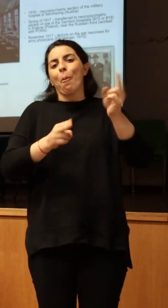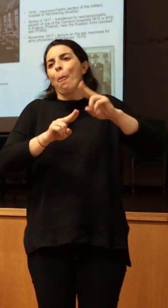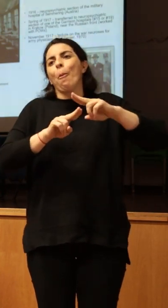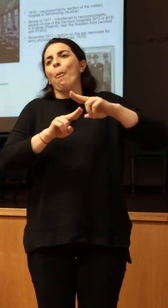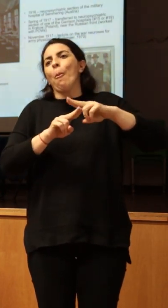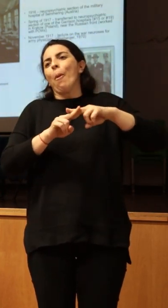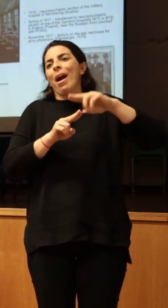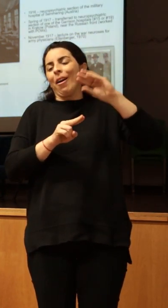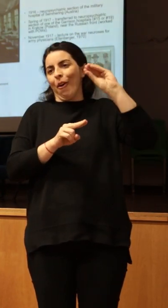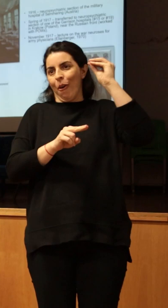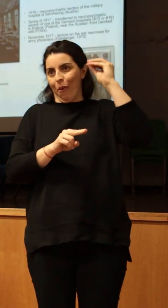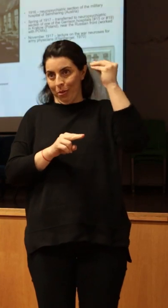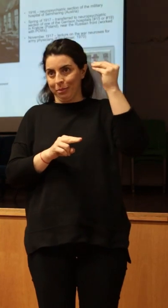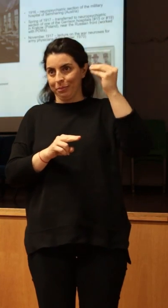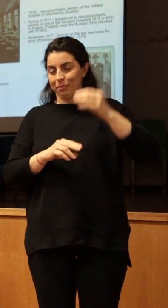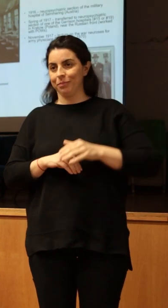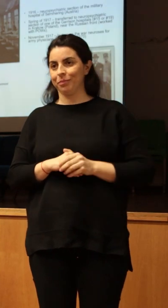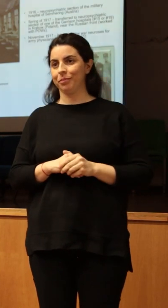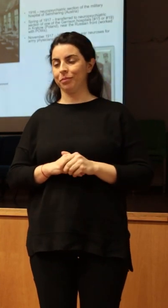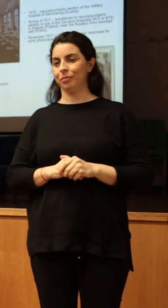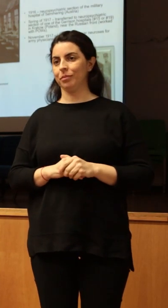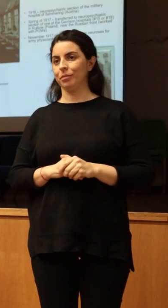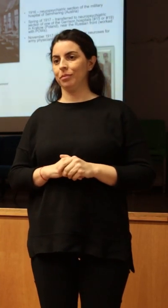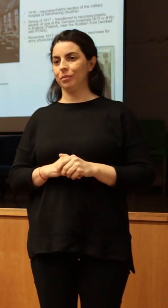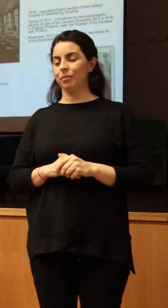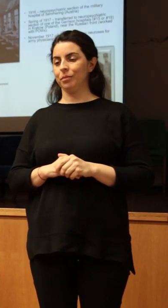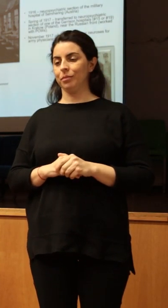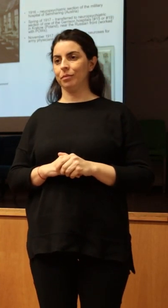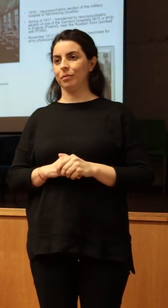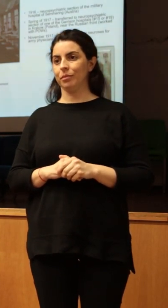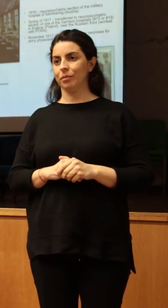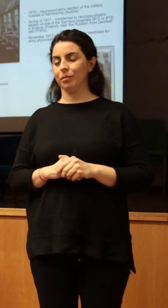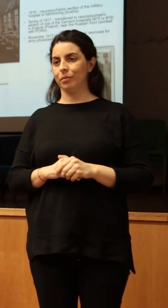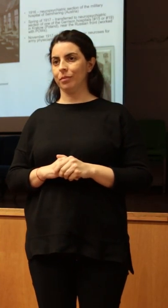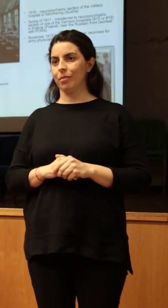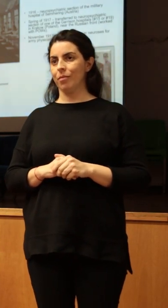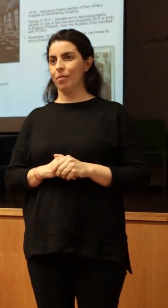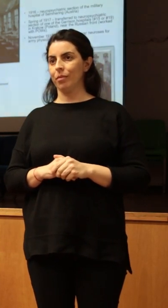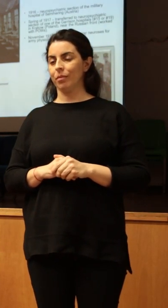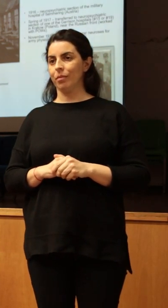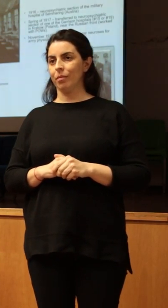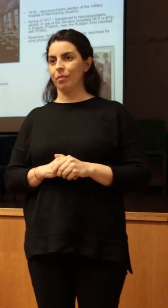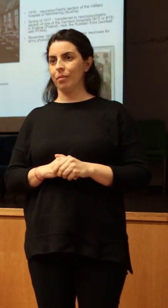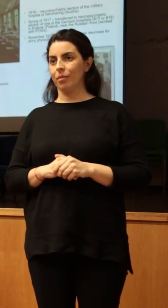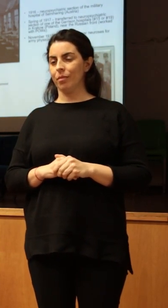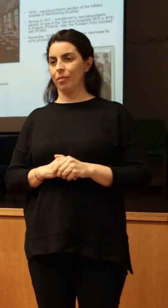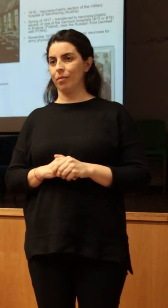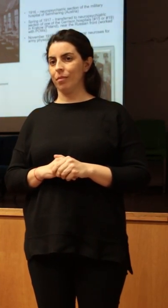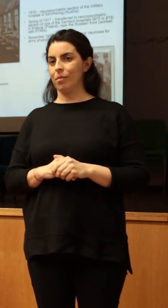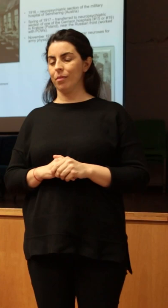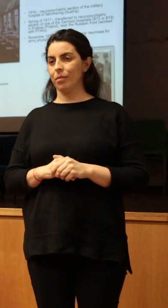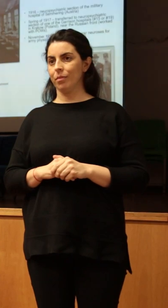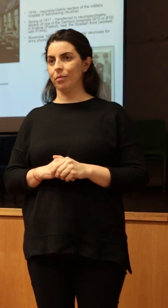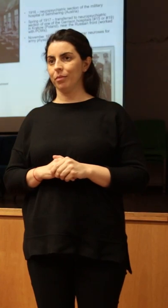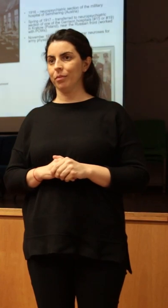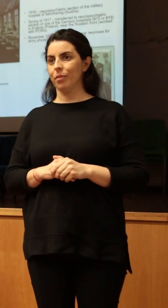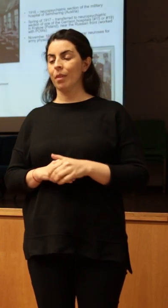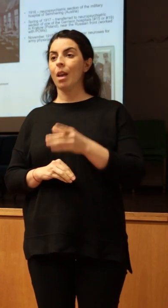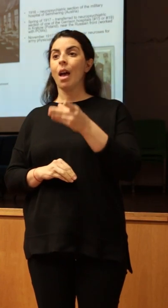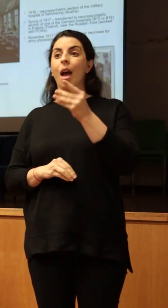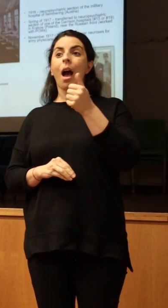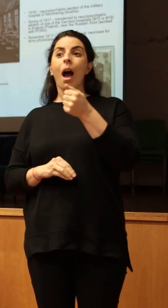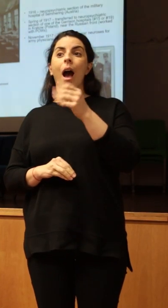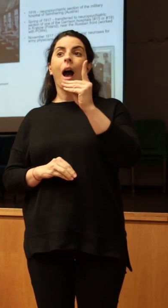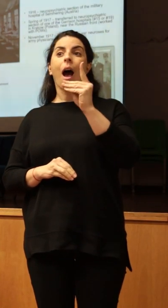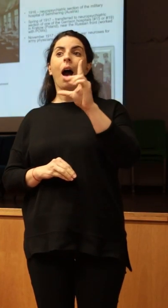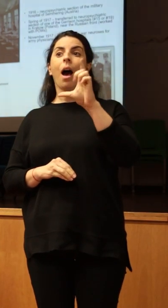But Austro-Hungary, and Adler was an Austrian, was losing the war in 1916. It was almost inevitable. Y